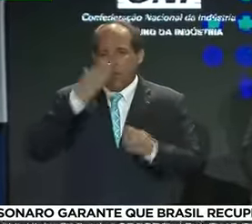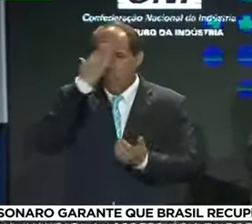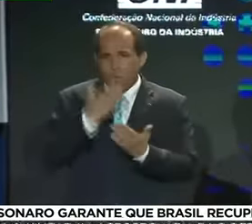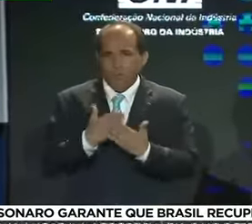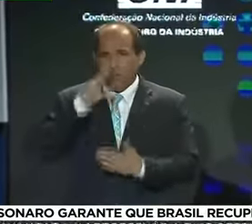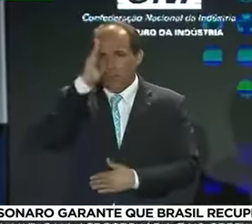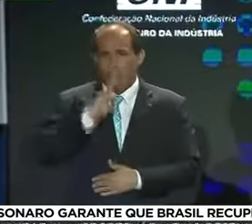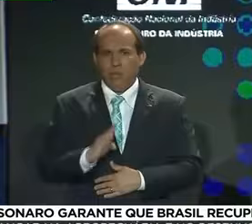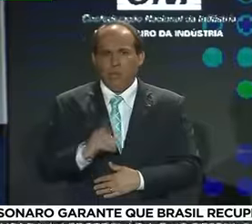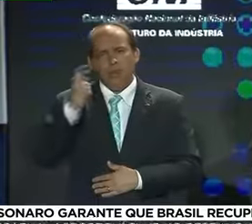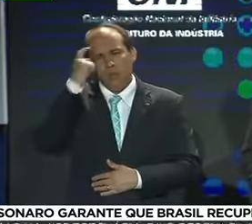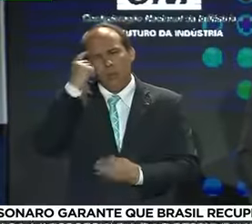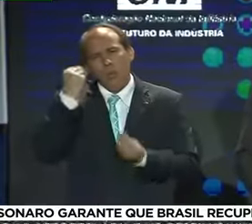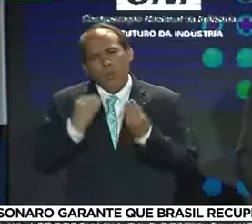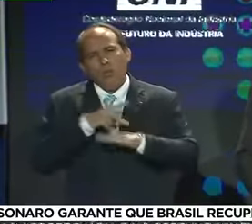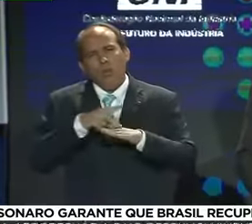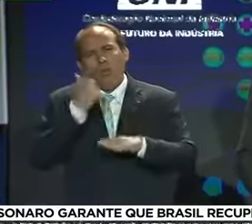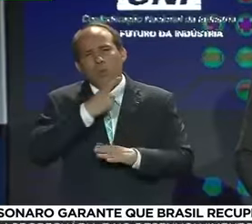E dizer, como é que um país pode dar certo?